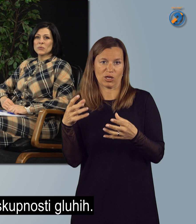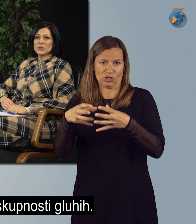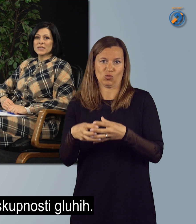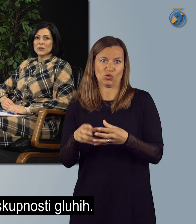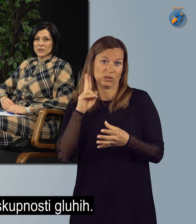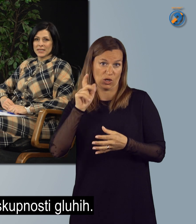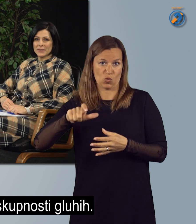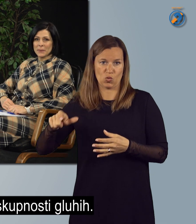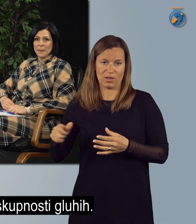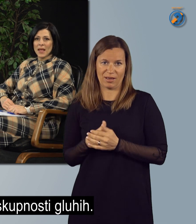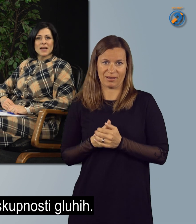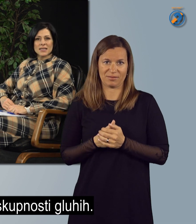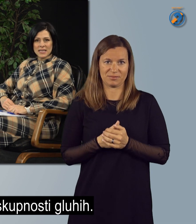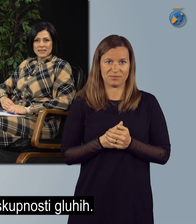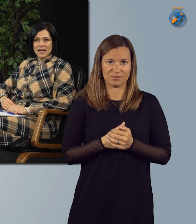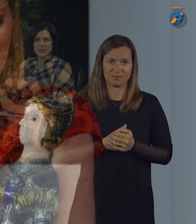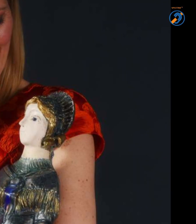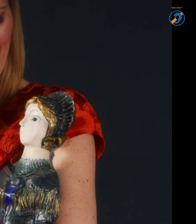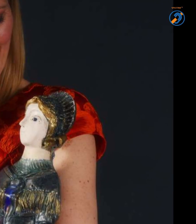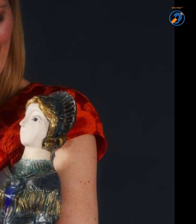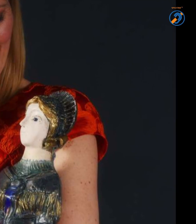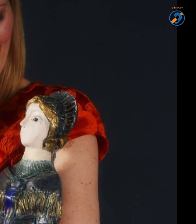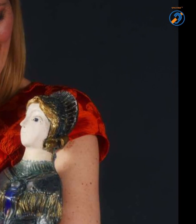slišane skupnosti gluhih.